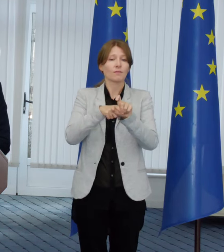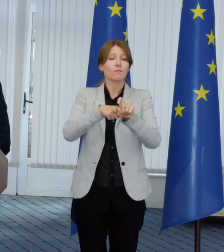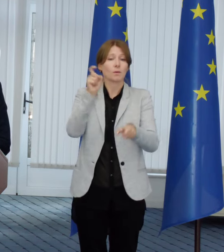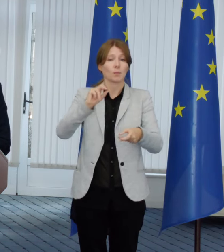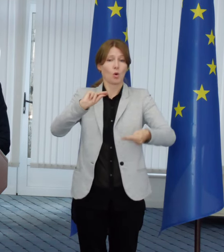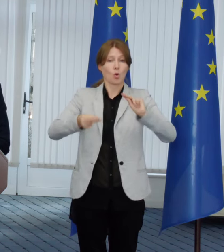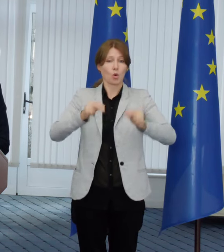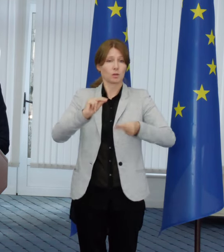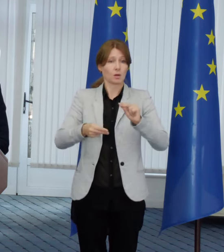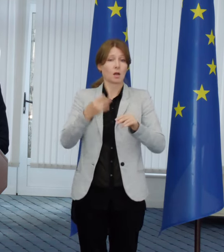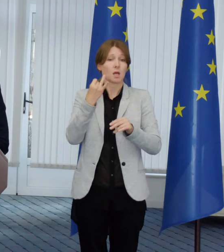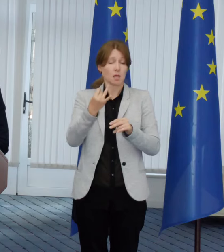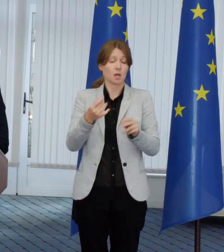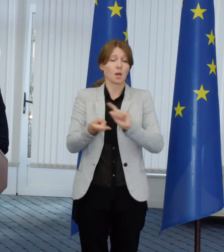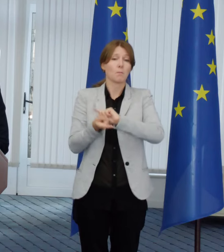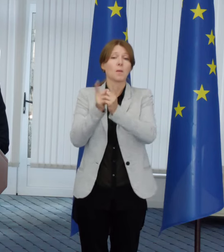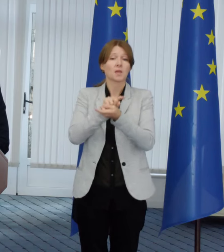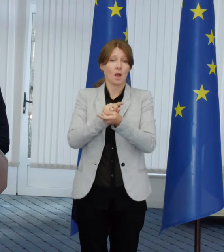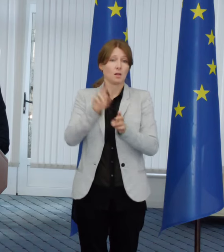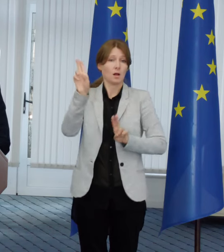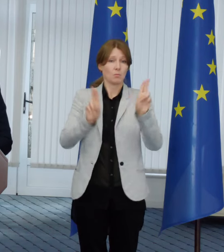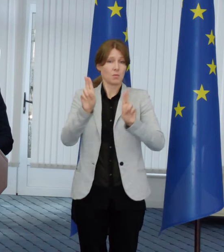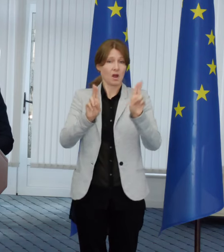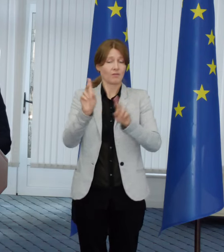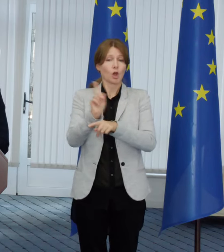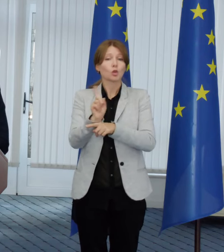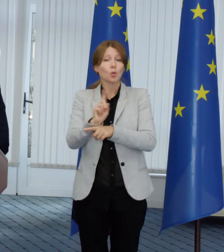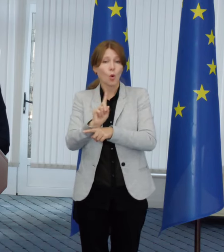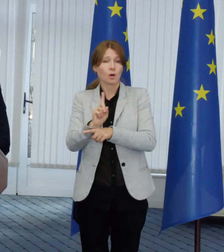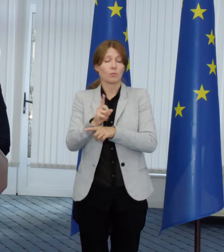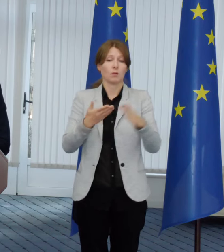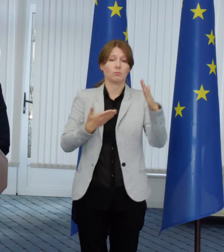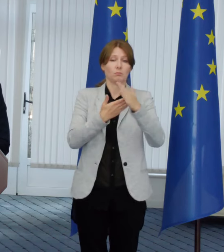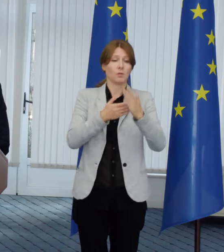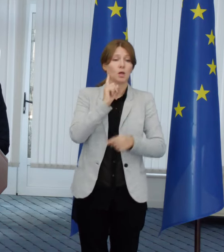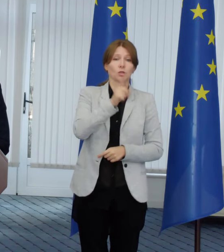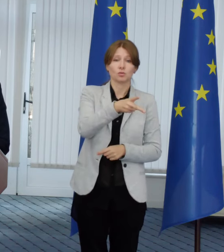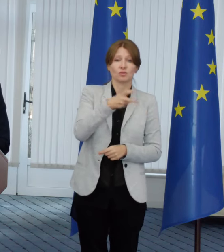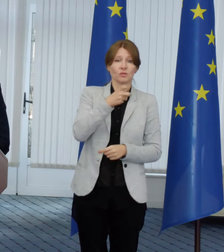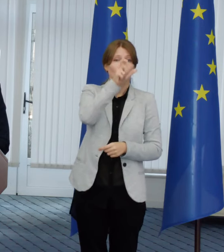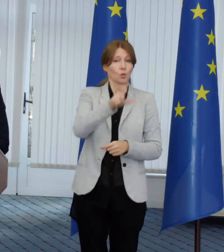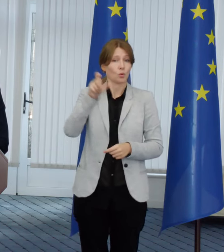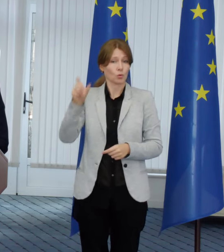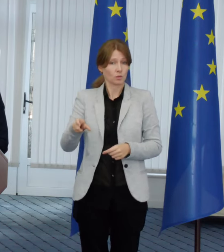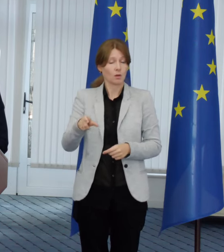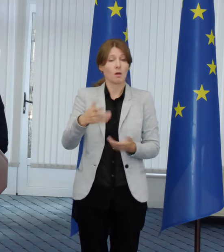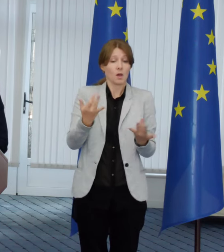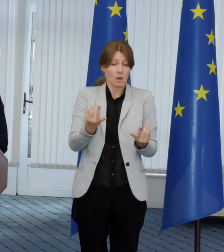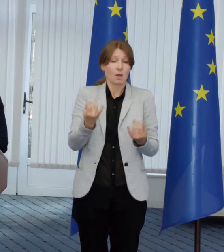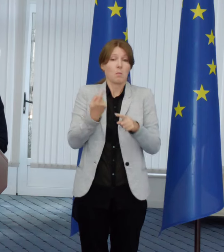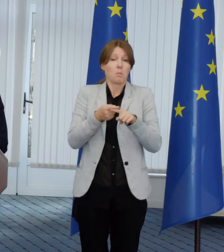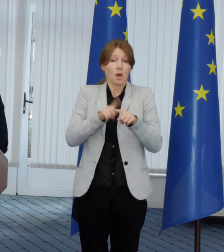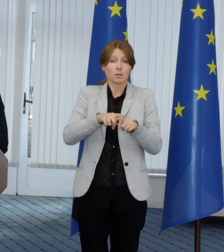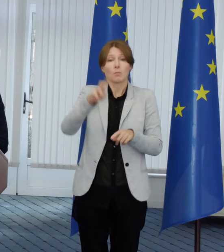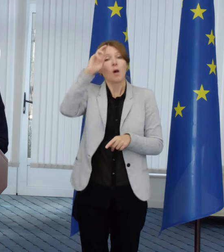redus norma de salarizare pentru aproximativ 1200 de asistenți personali. Guvernul, în regim